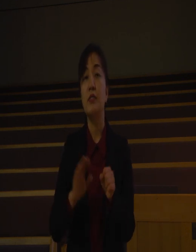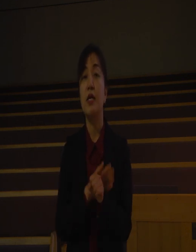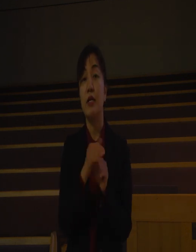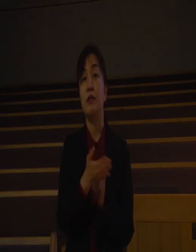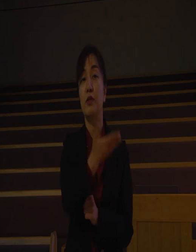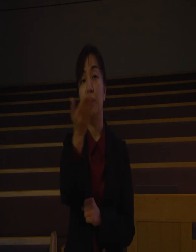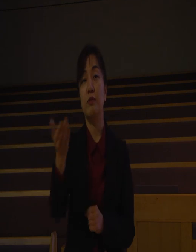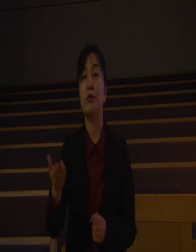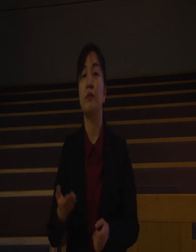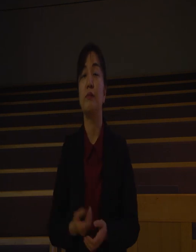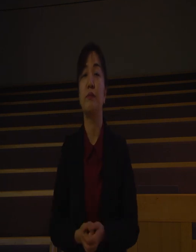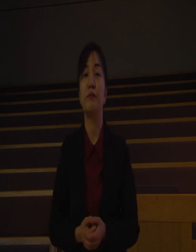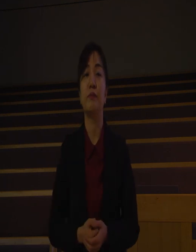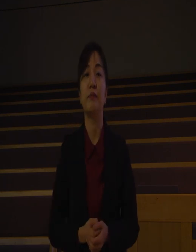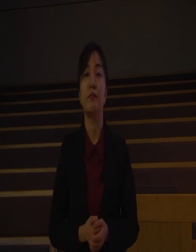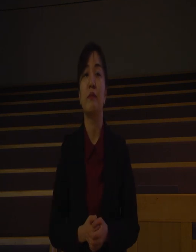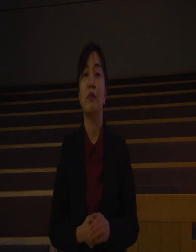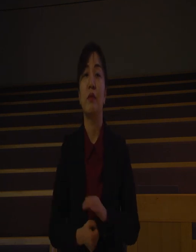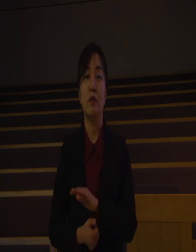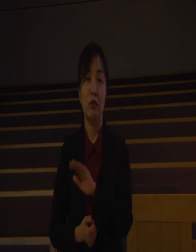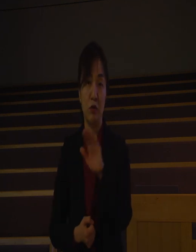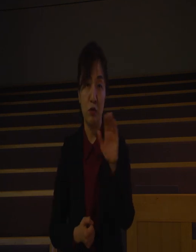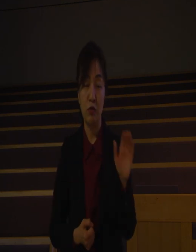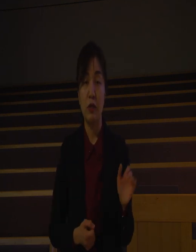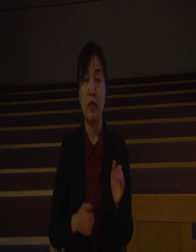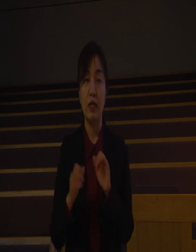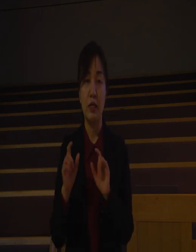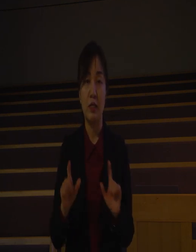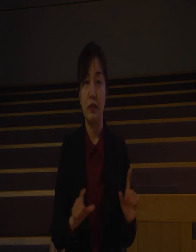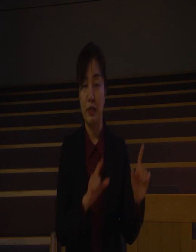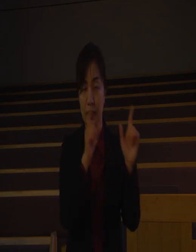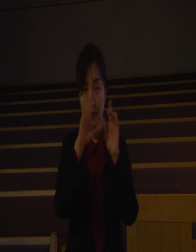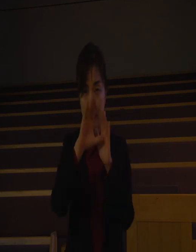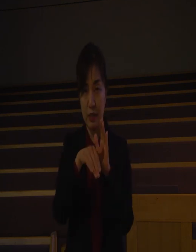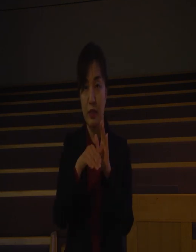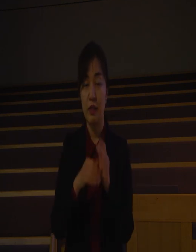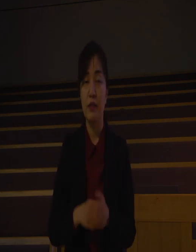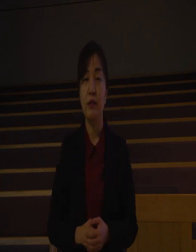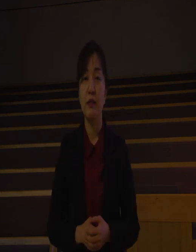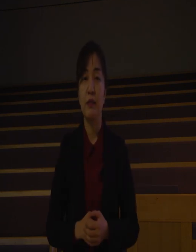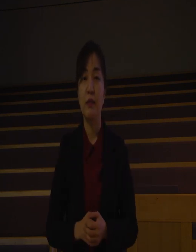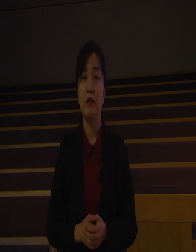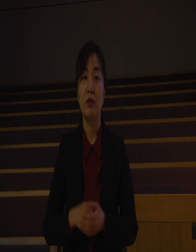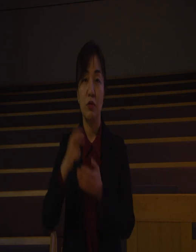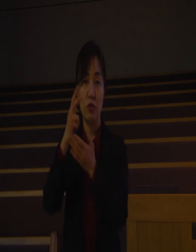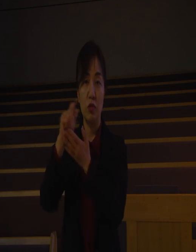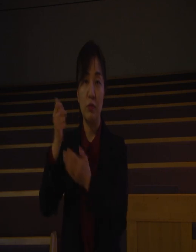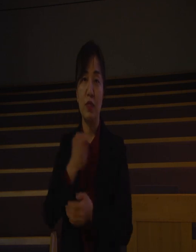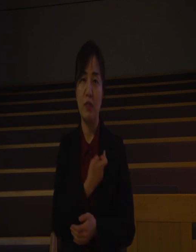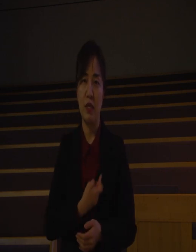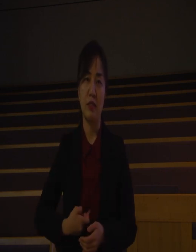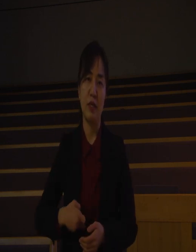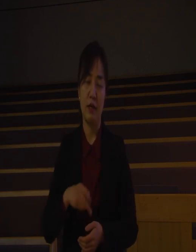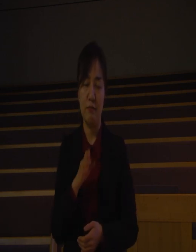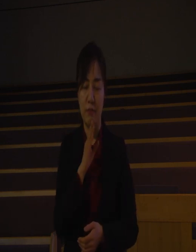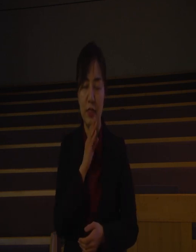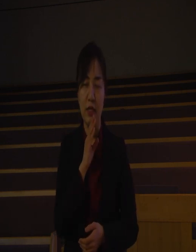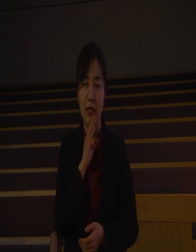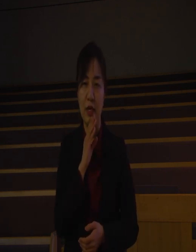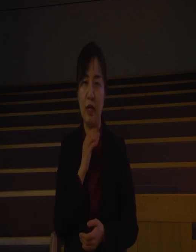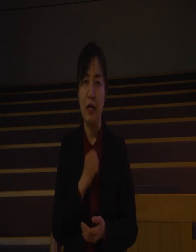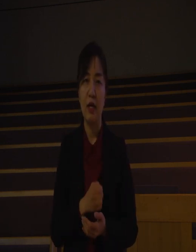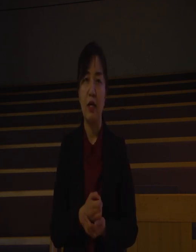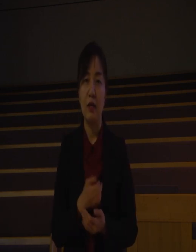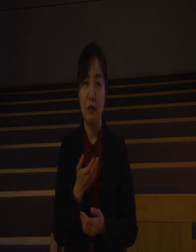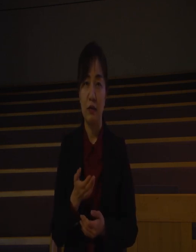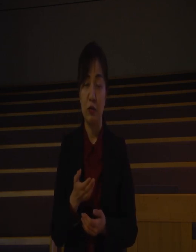모시고, 사랑하는 여러분, 우리 또한도 인생을 살아가면서 주님의 제자이지만 또